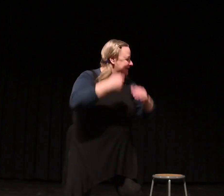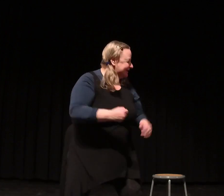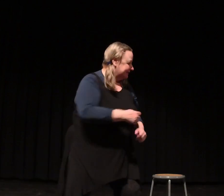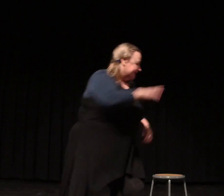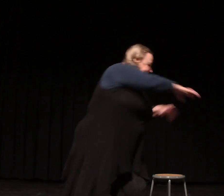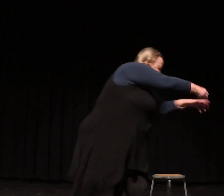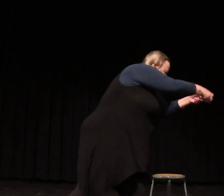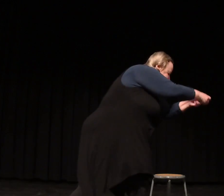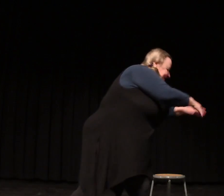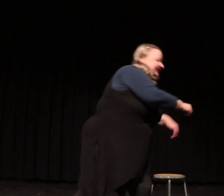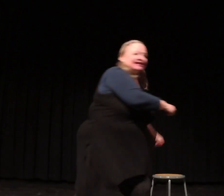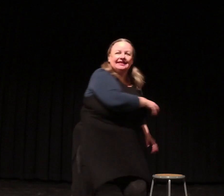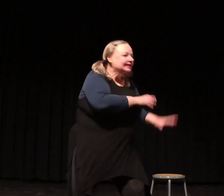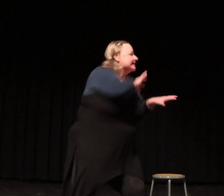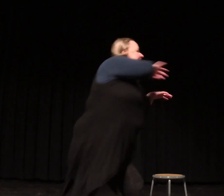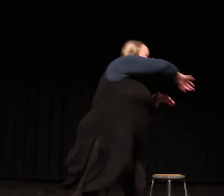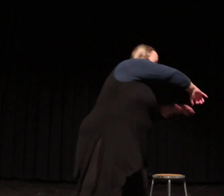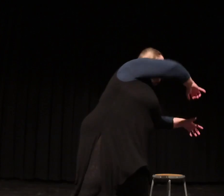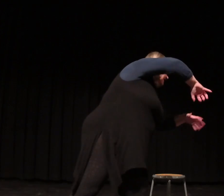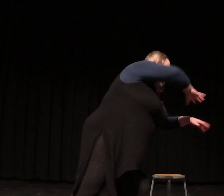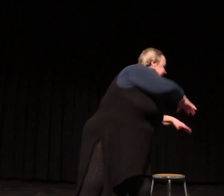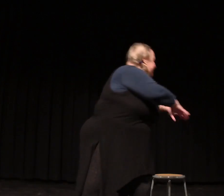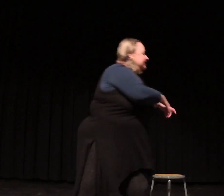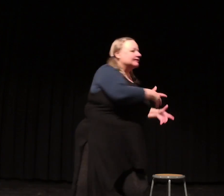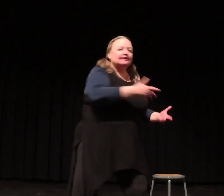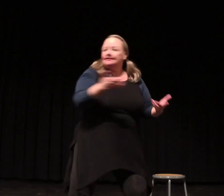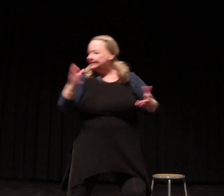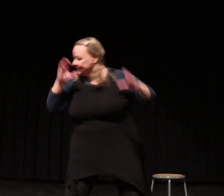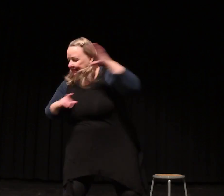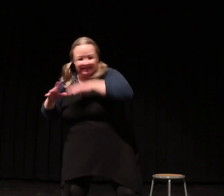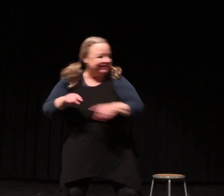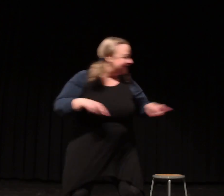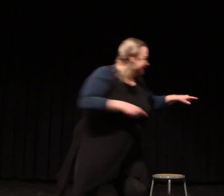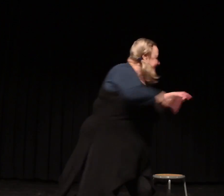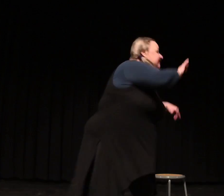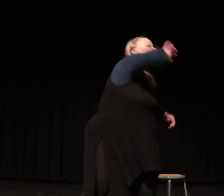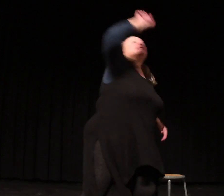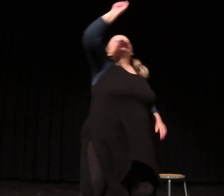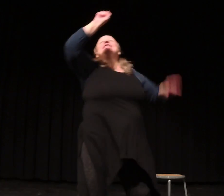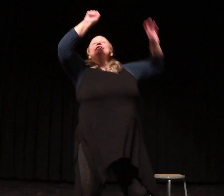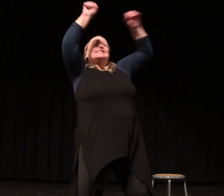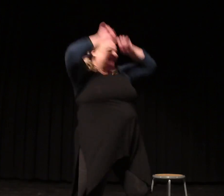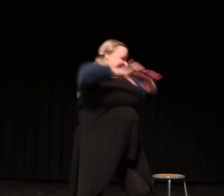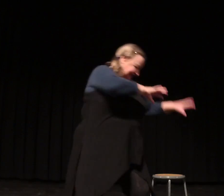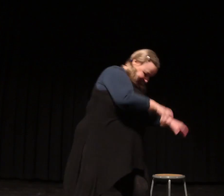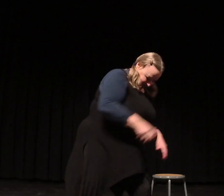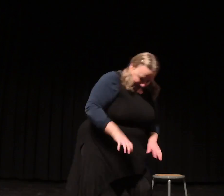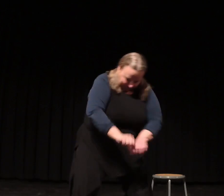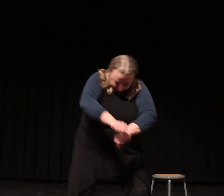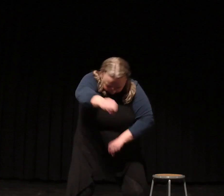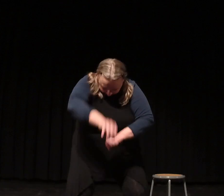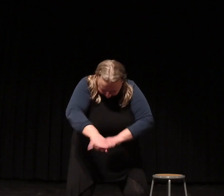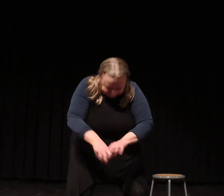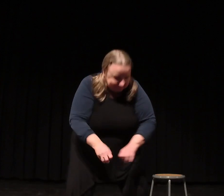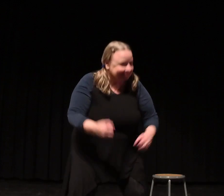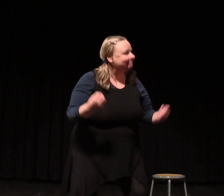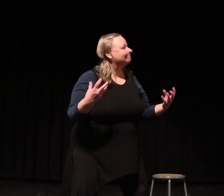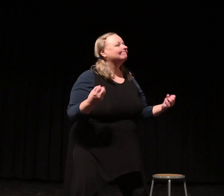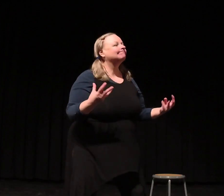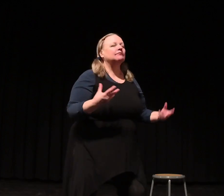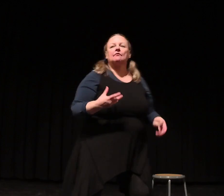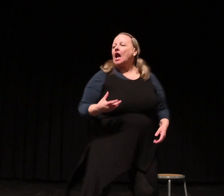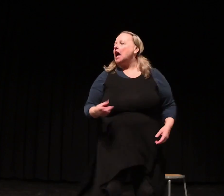quoi, il faut filmer ça. Donc, faut trouver de quoi pour filmer. Est-ce qu'on a de quoi? On